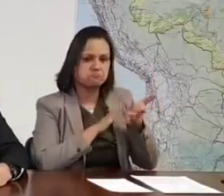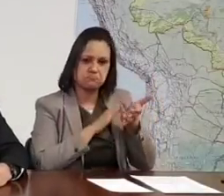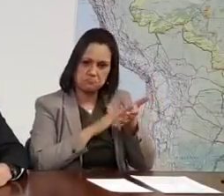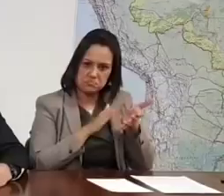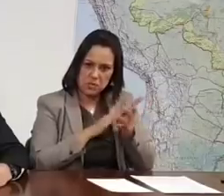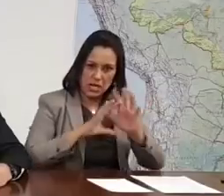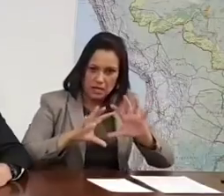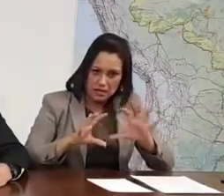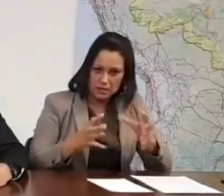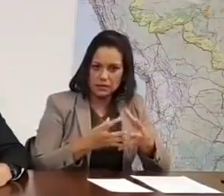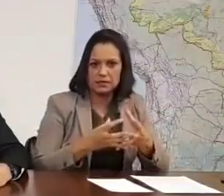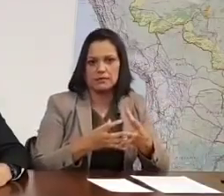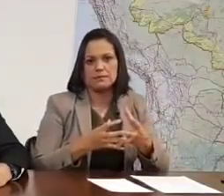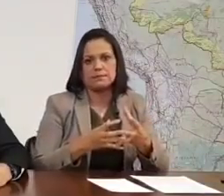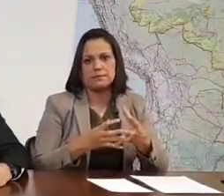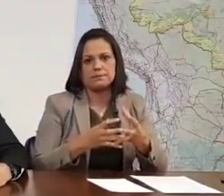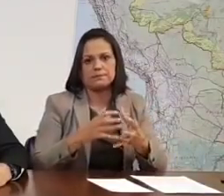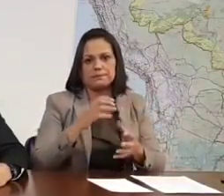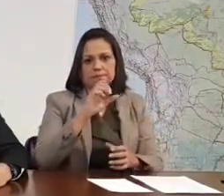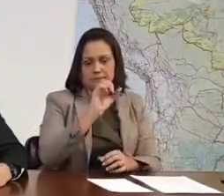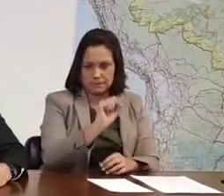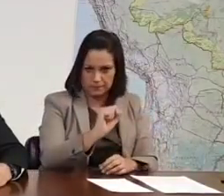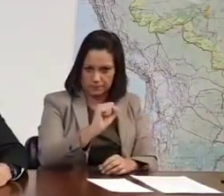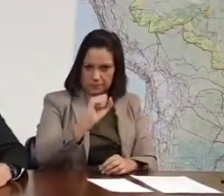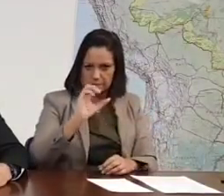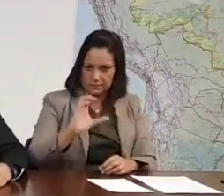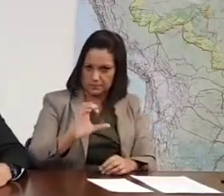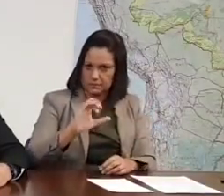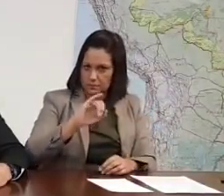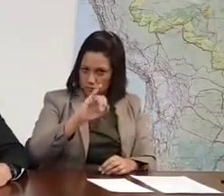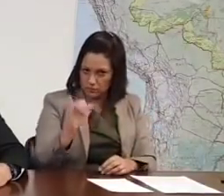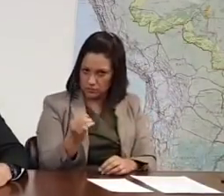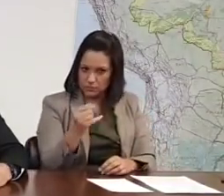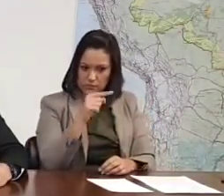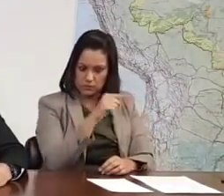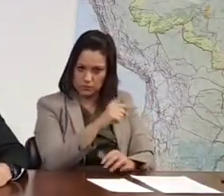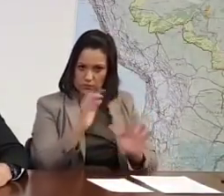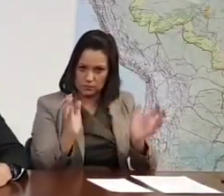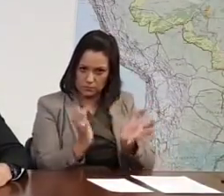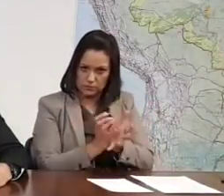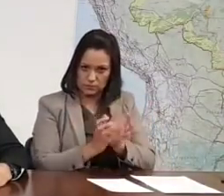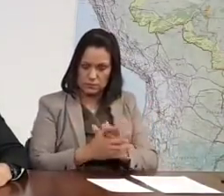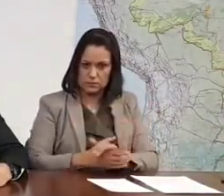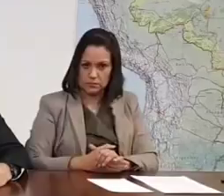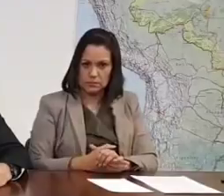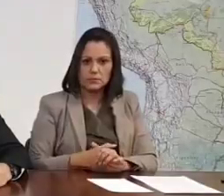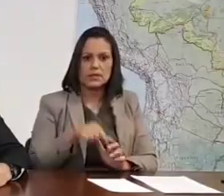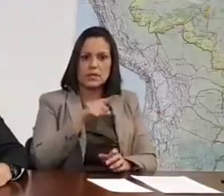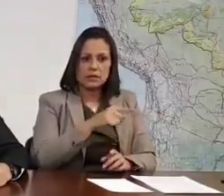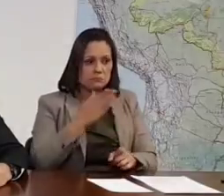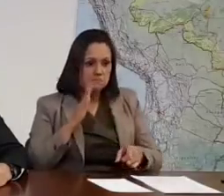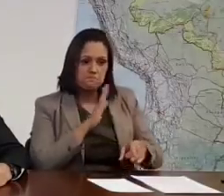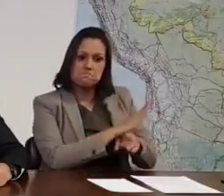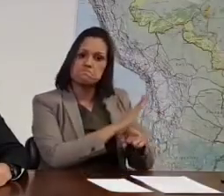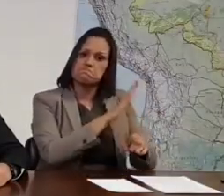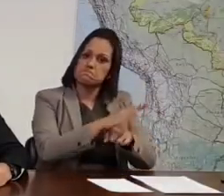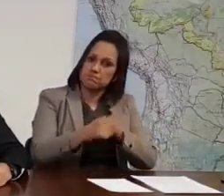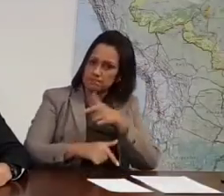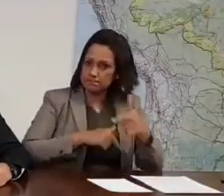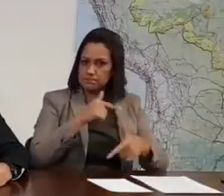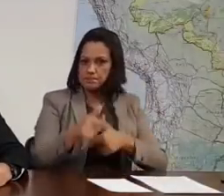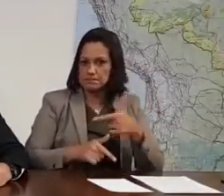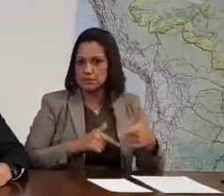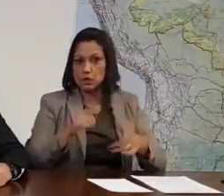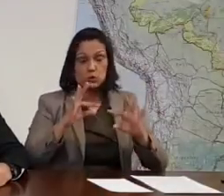né, da subchefia jurídica que dá a cobertura aí ao trabalho de